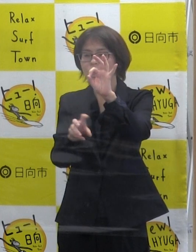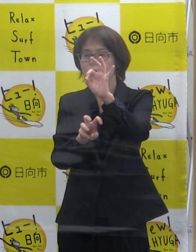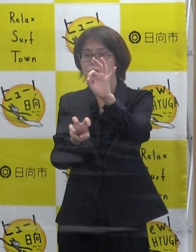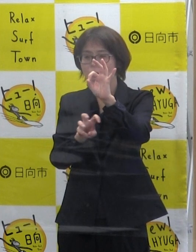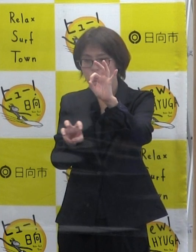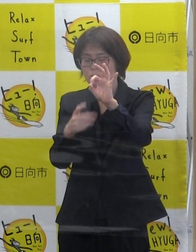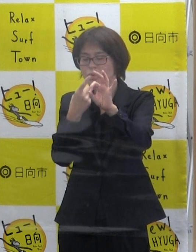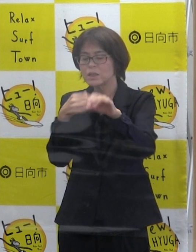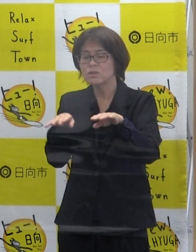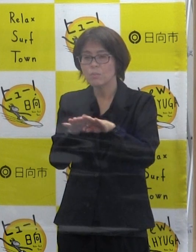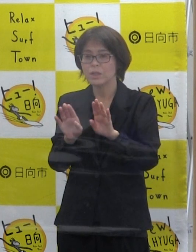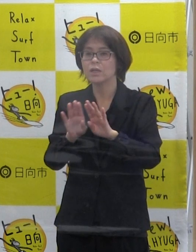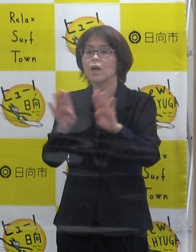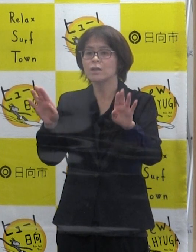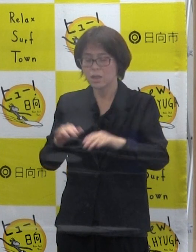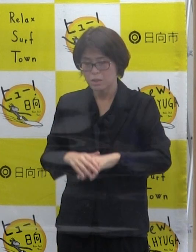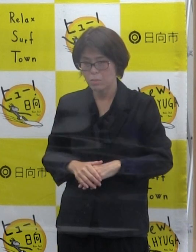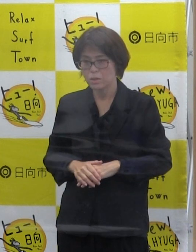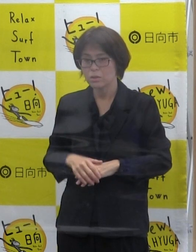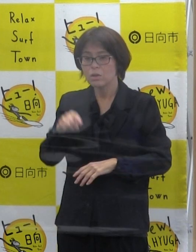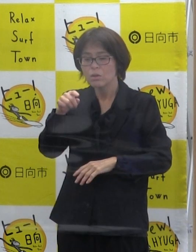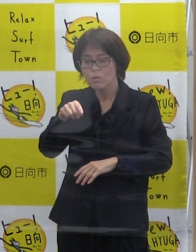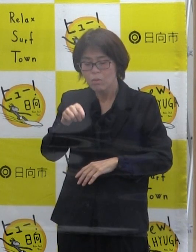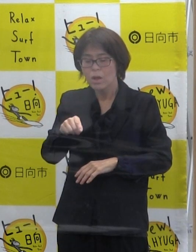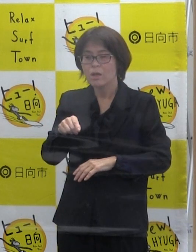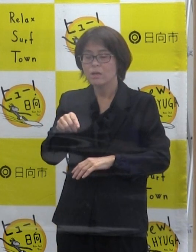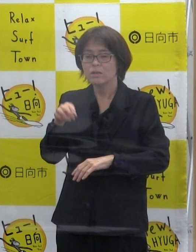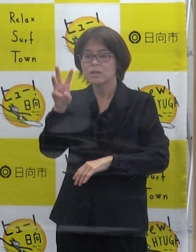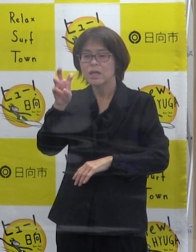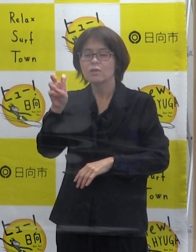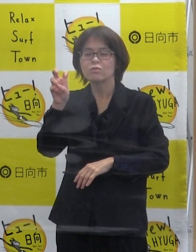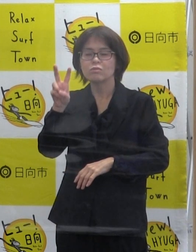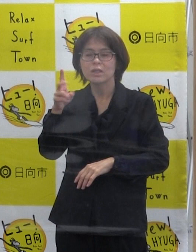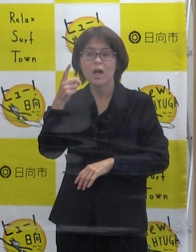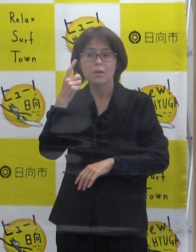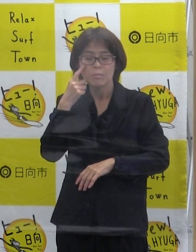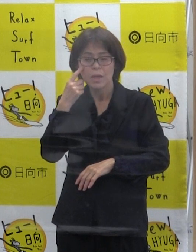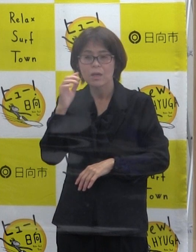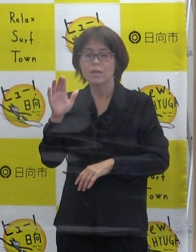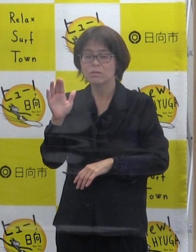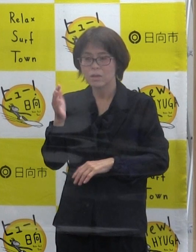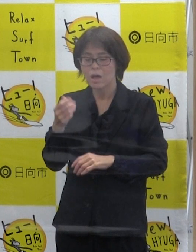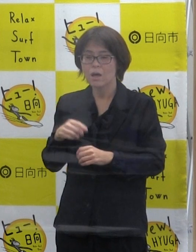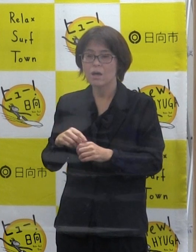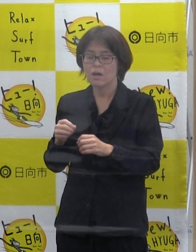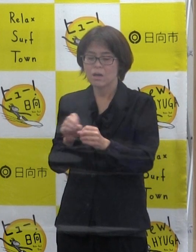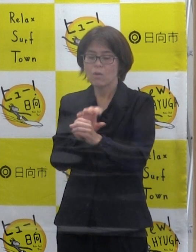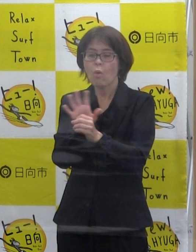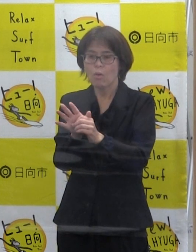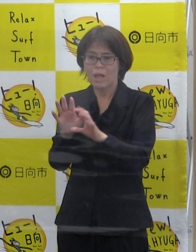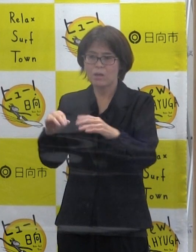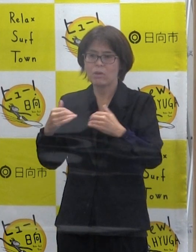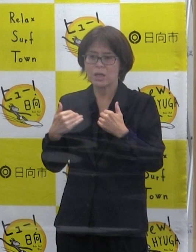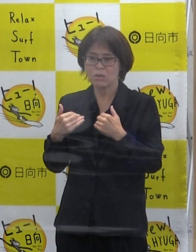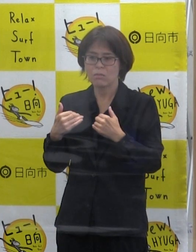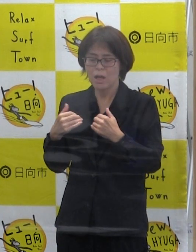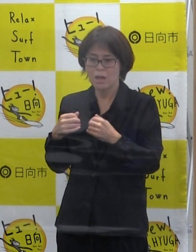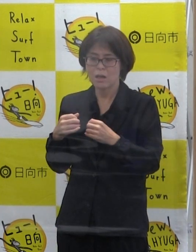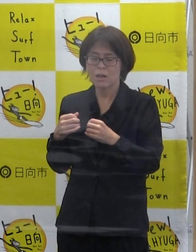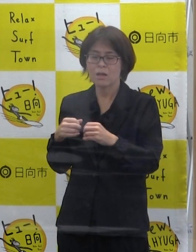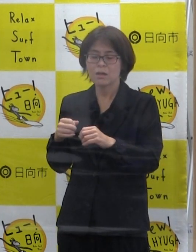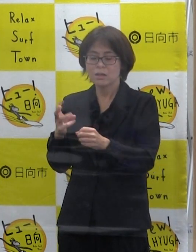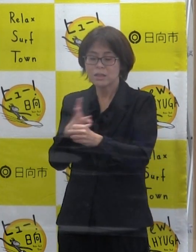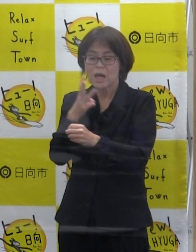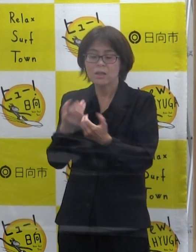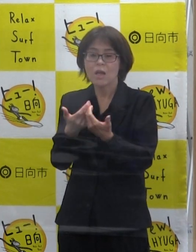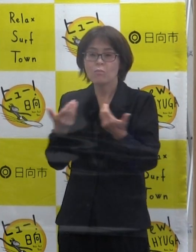本大会は今年で32回目を迎えますが、新型コロナの影響により3年ぶりの開催